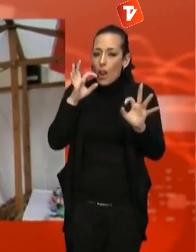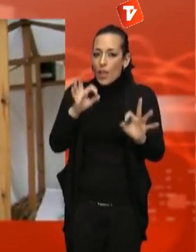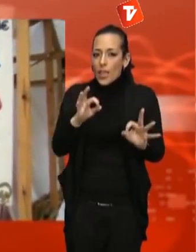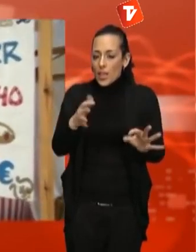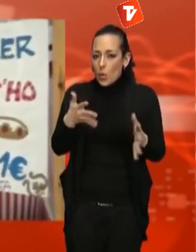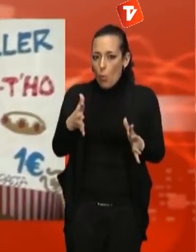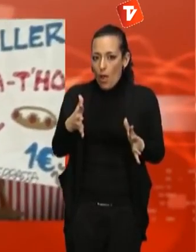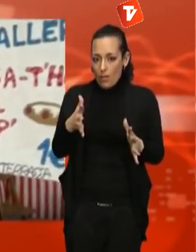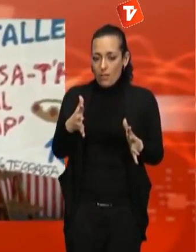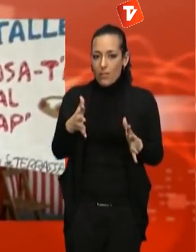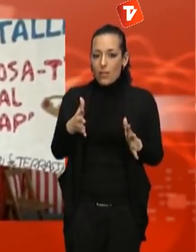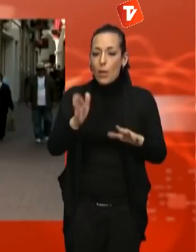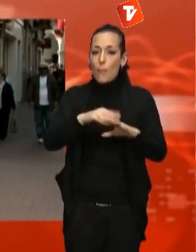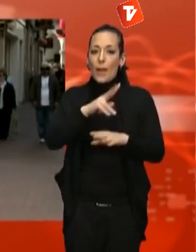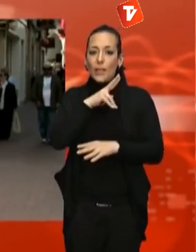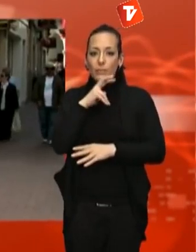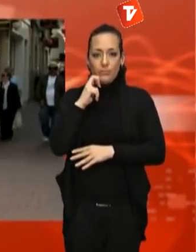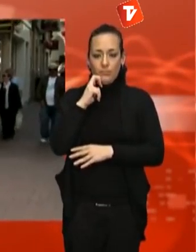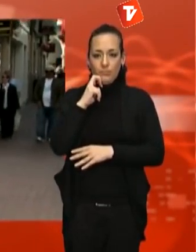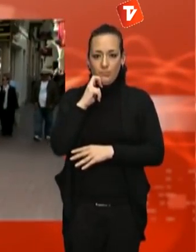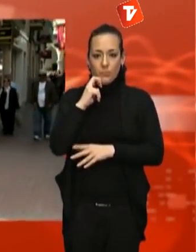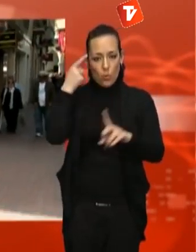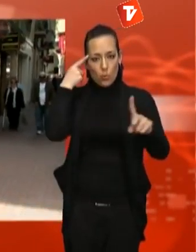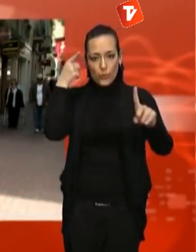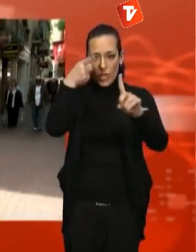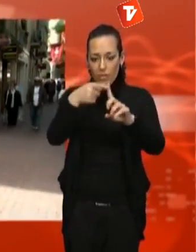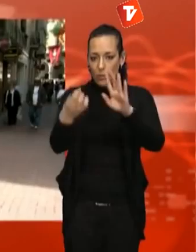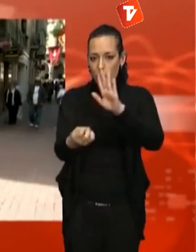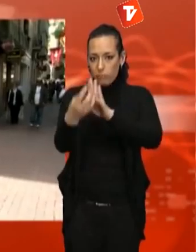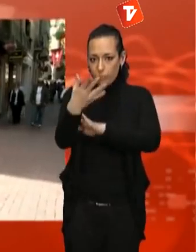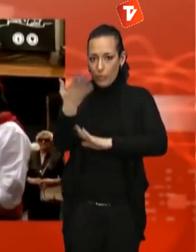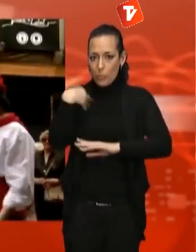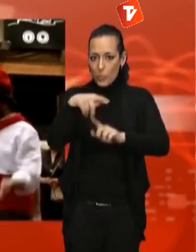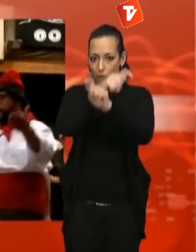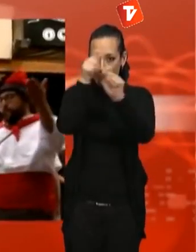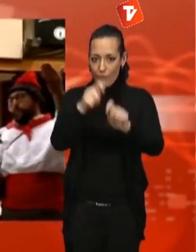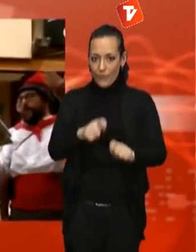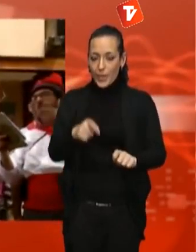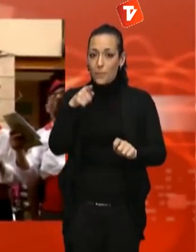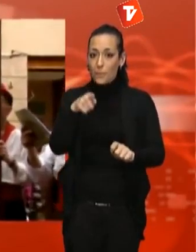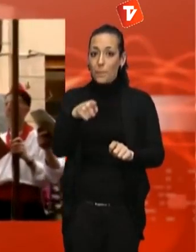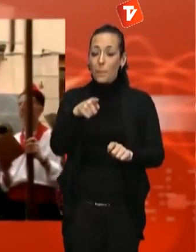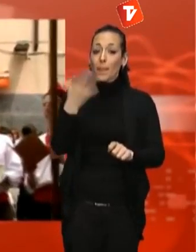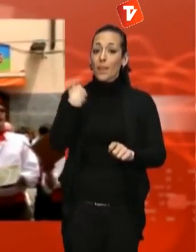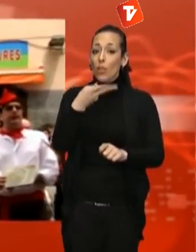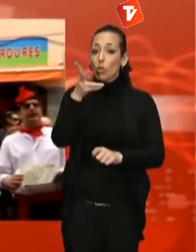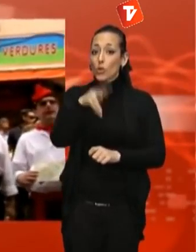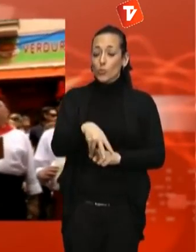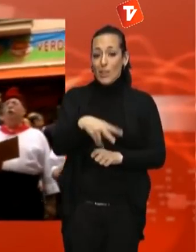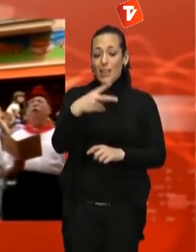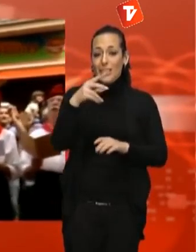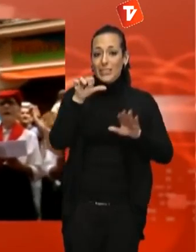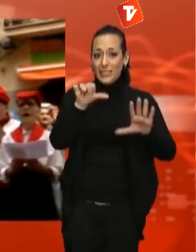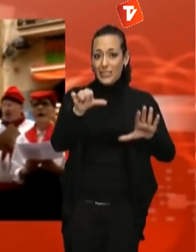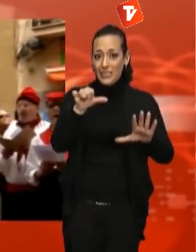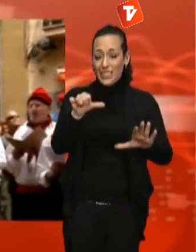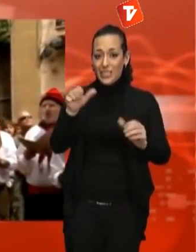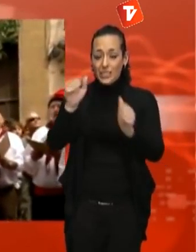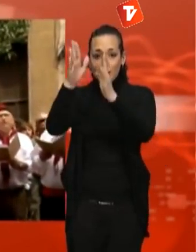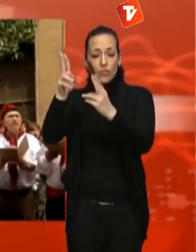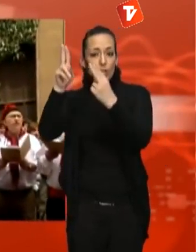per la qual va ser creada. La Fira Modernista de Terrassa va ser declarada el 2006 per la Generalitat Festa Local d'Interès Turístic de Catalunya.